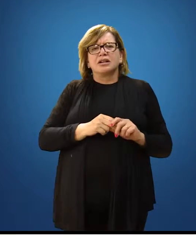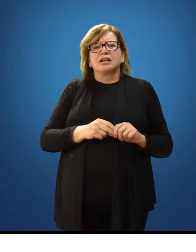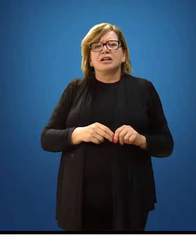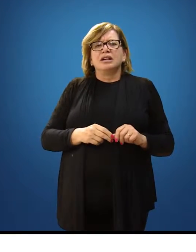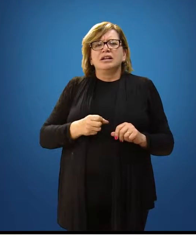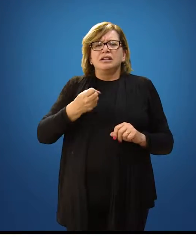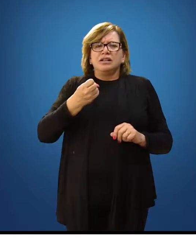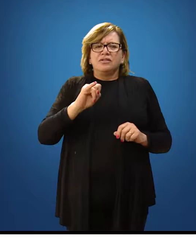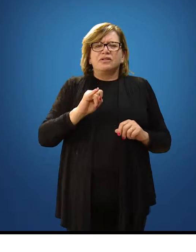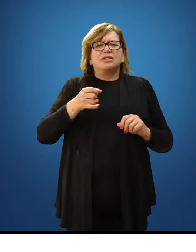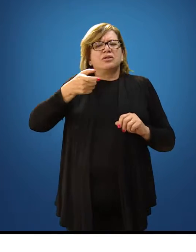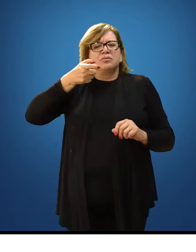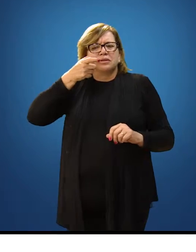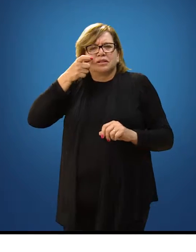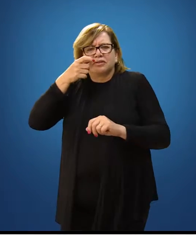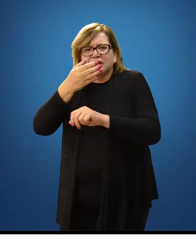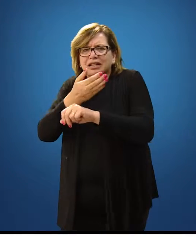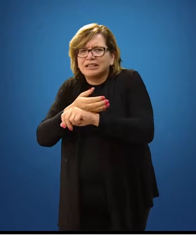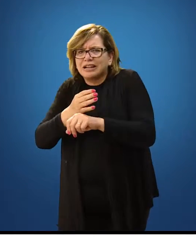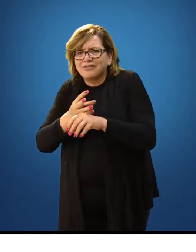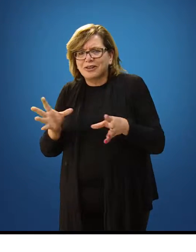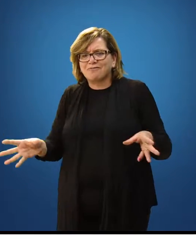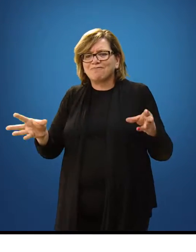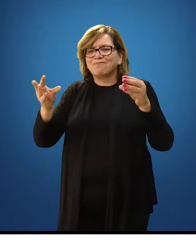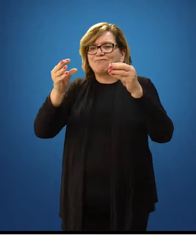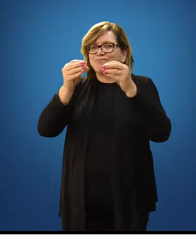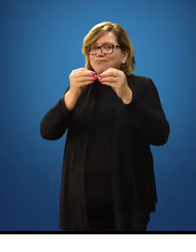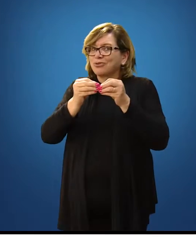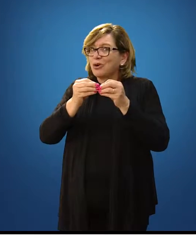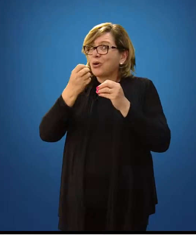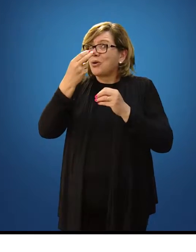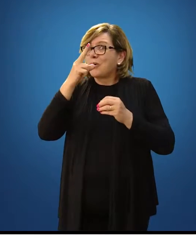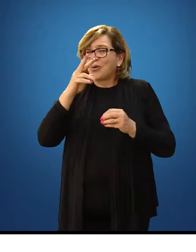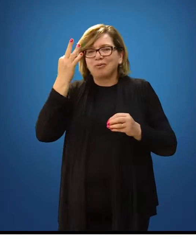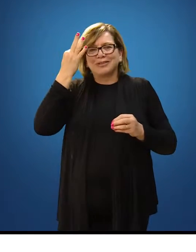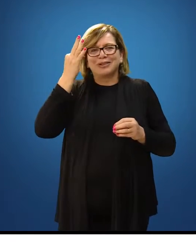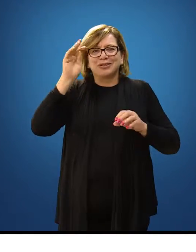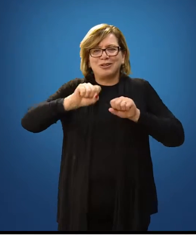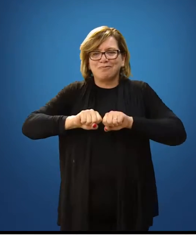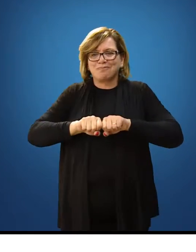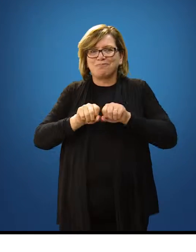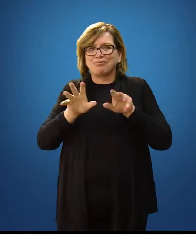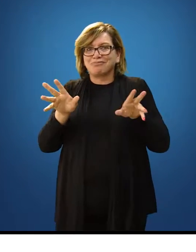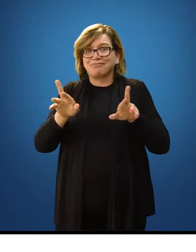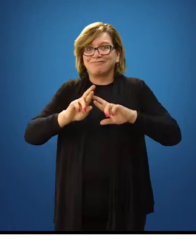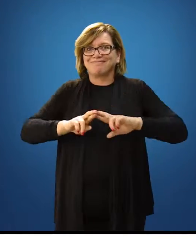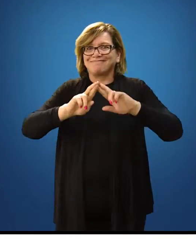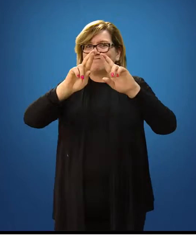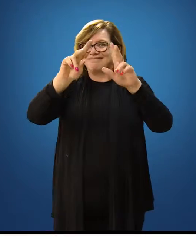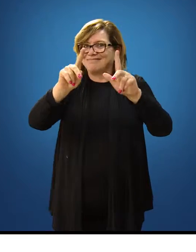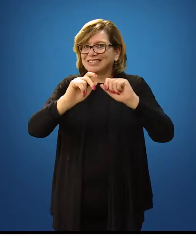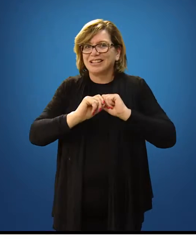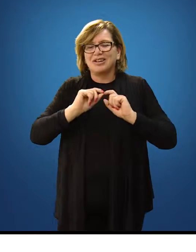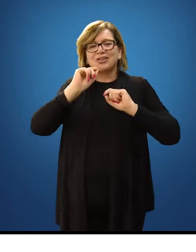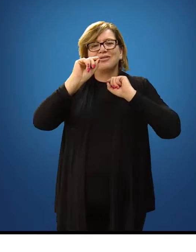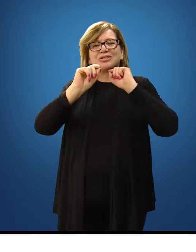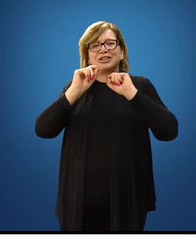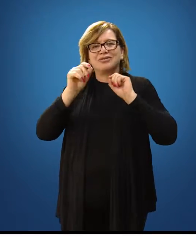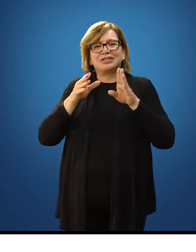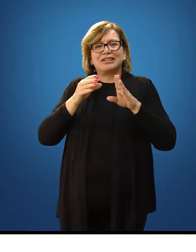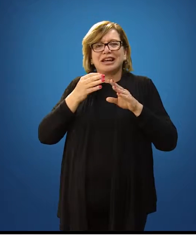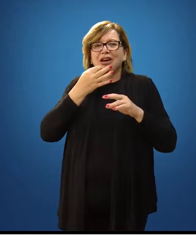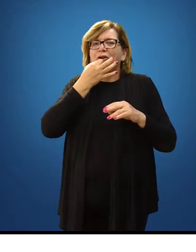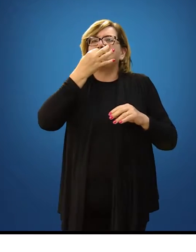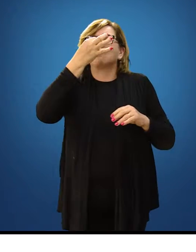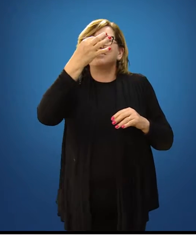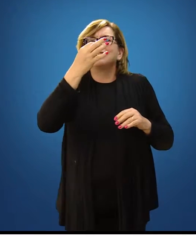observou que a prática ela é convergente ou divergente da teoria que já existe sobre o tema, né? O que você sugere